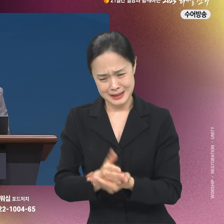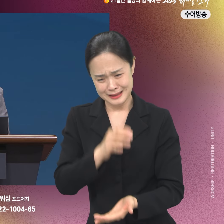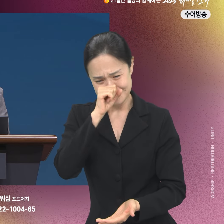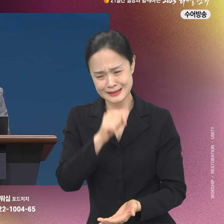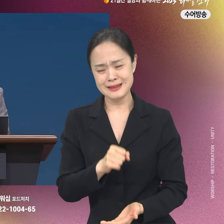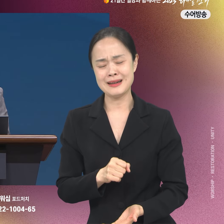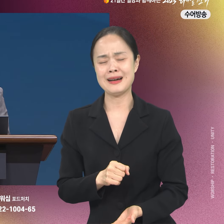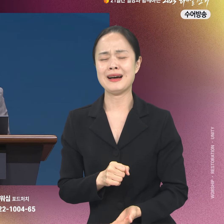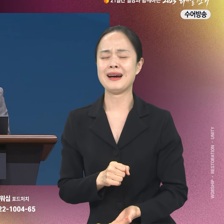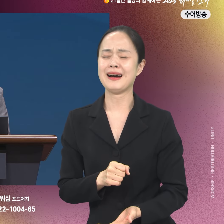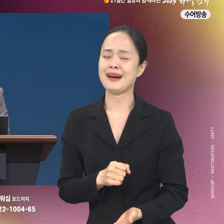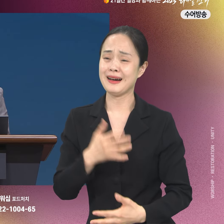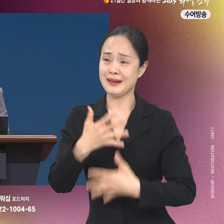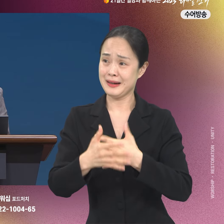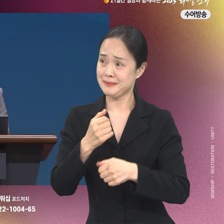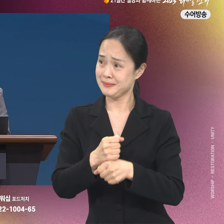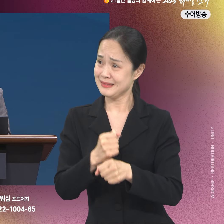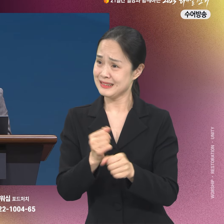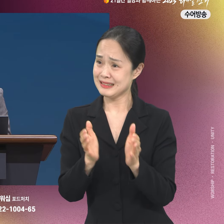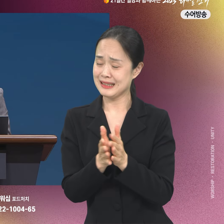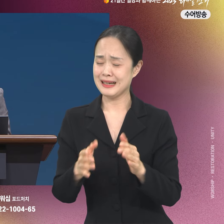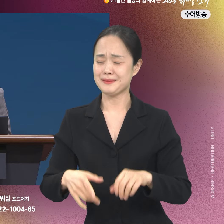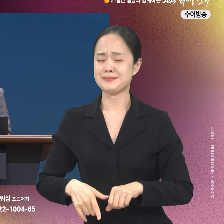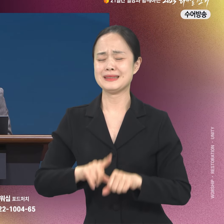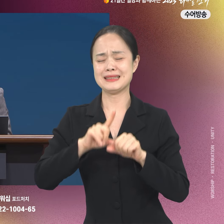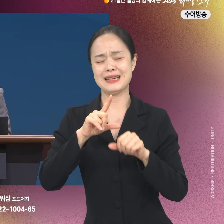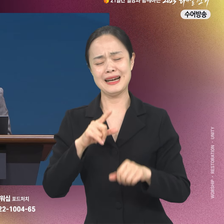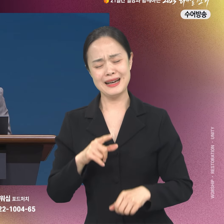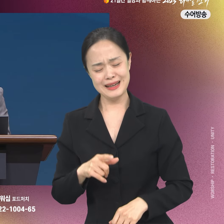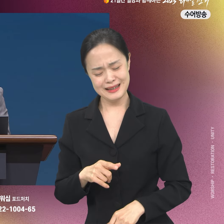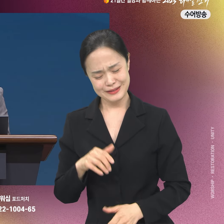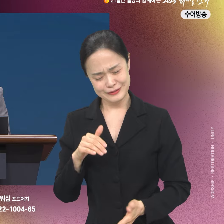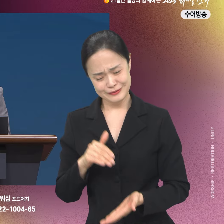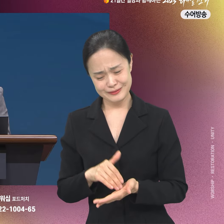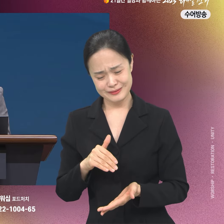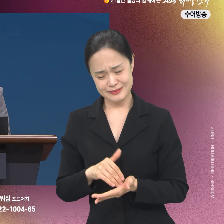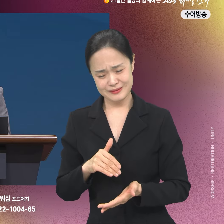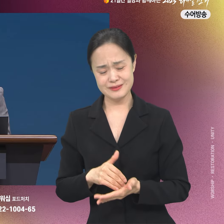이런 마음이 계속 들 수밖에 없었거든요.